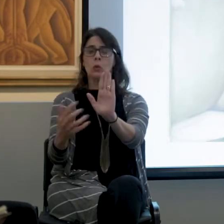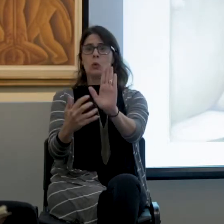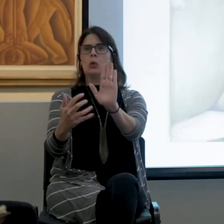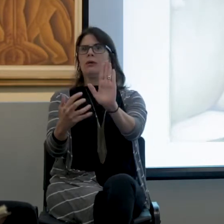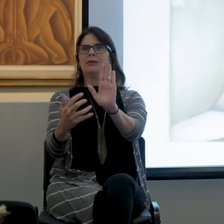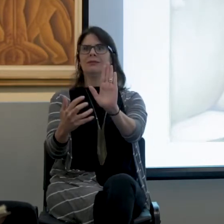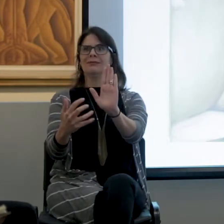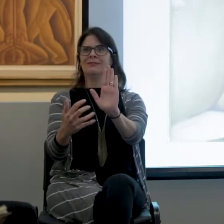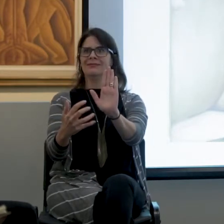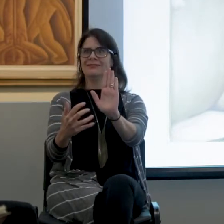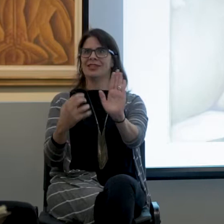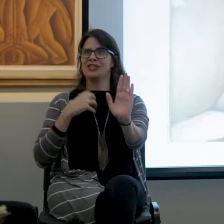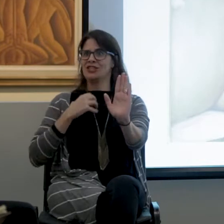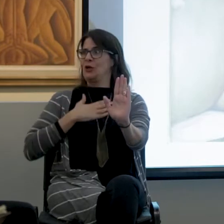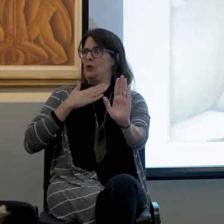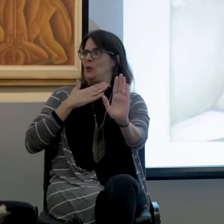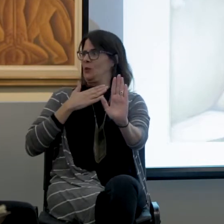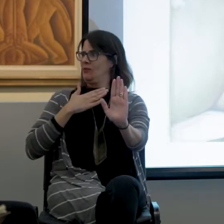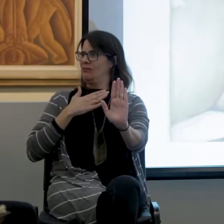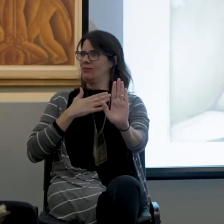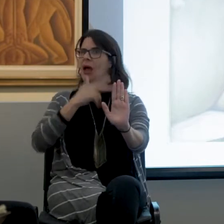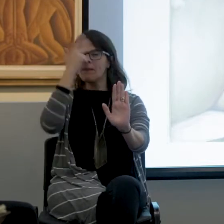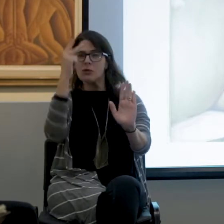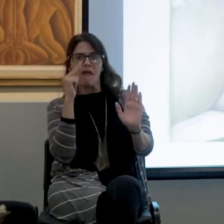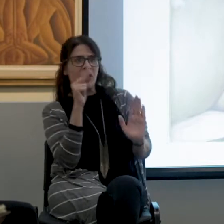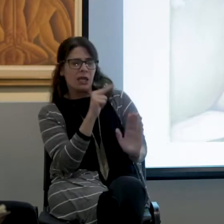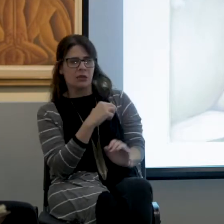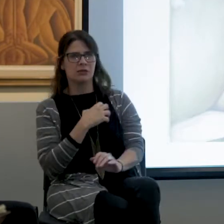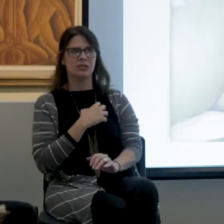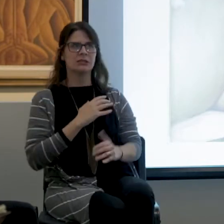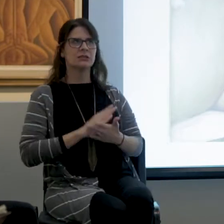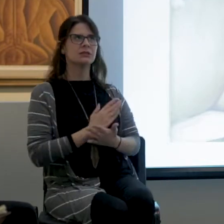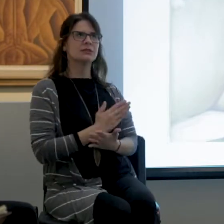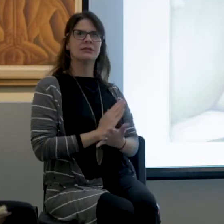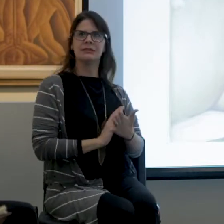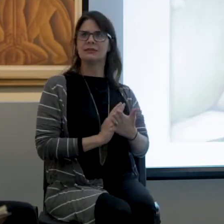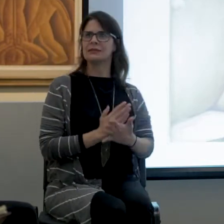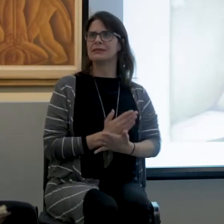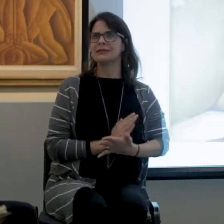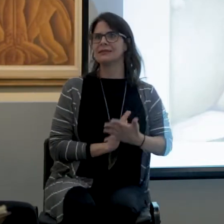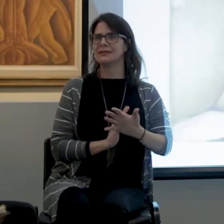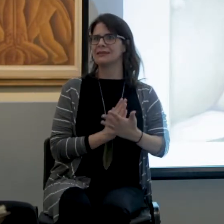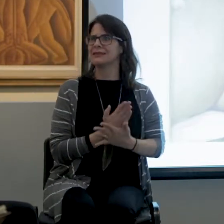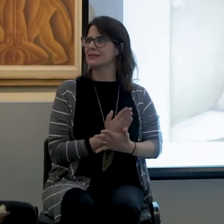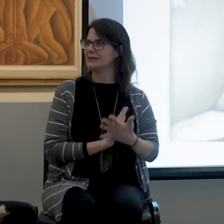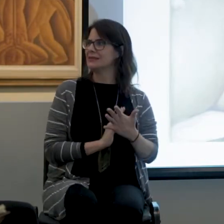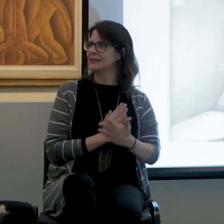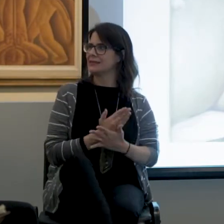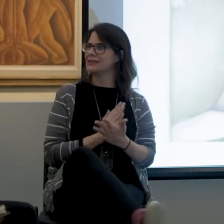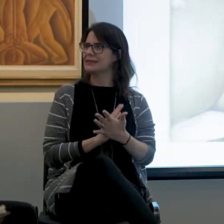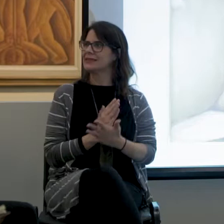desconcertar o observador, que não pode se tornar